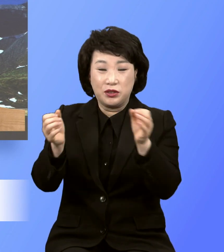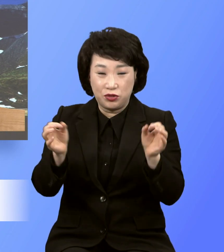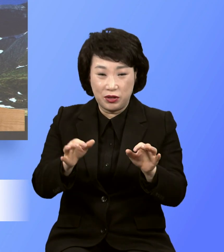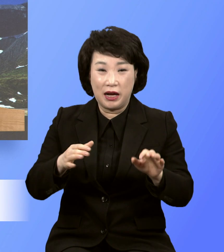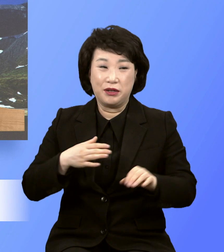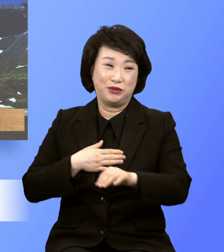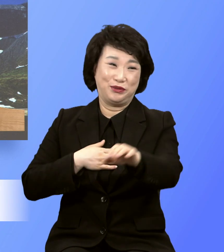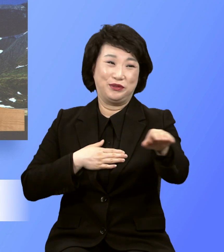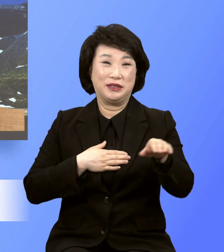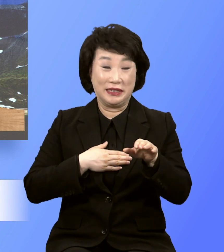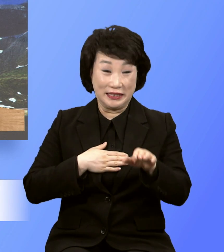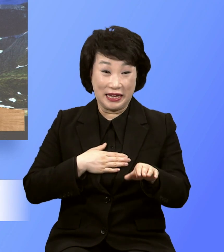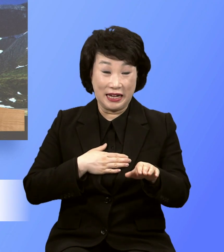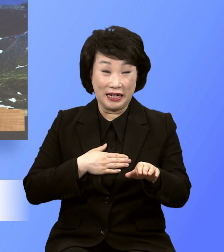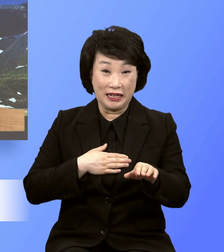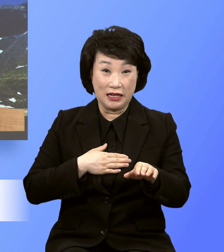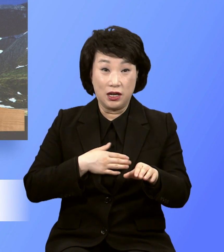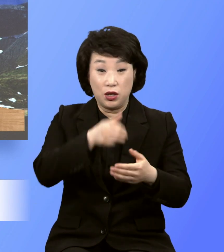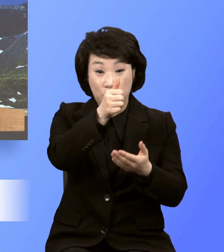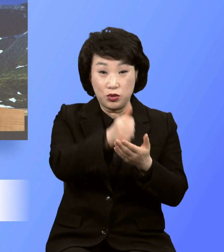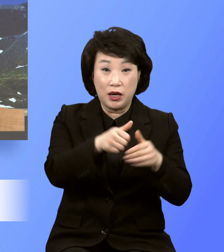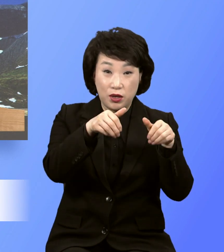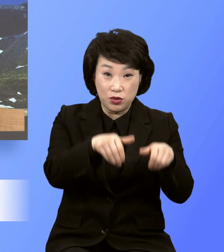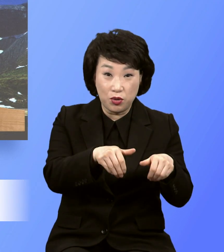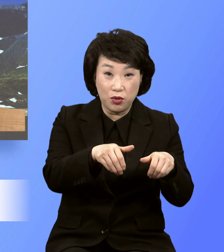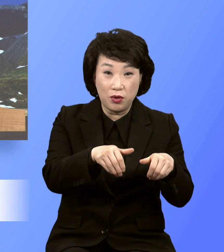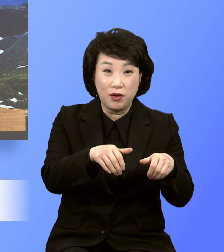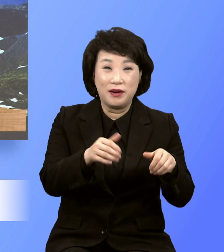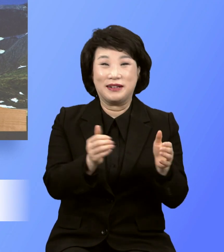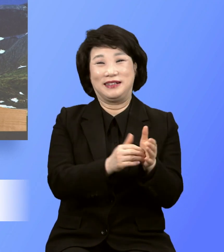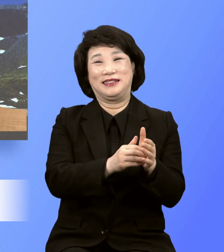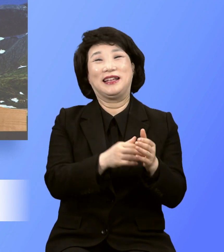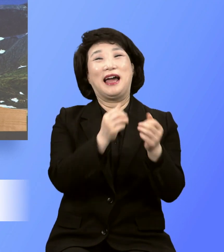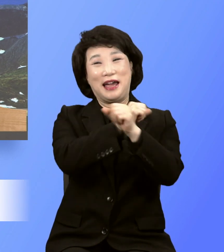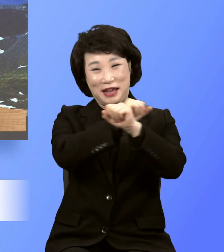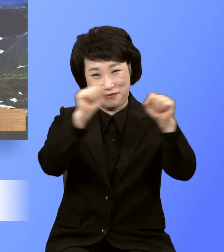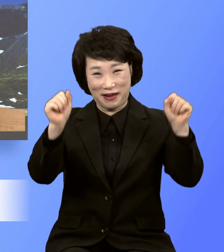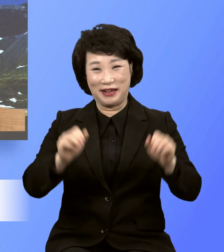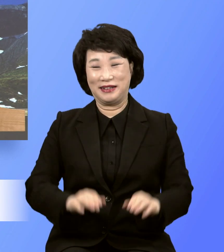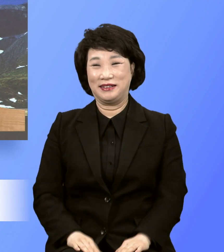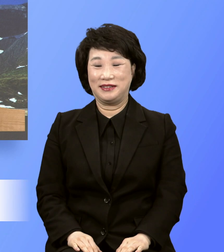순간에 인간은 죄의 노예에서 해방,